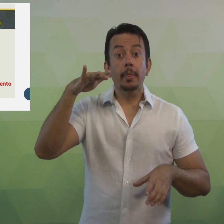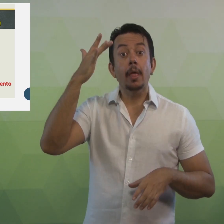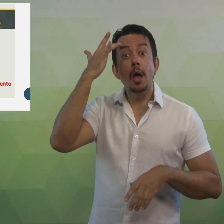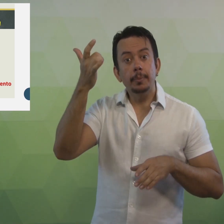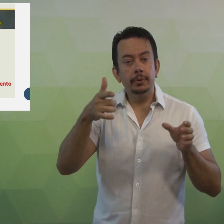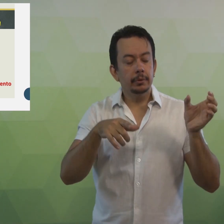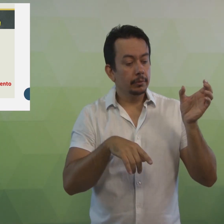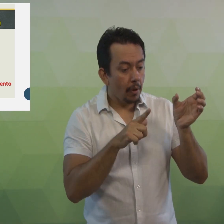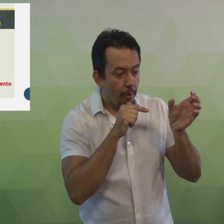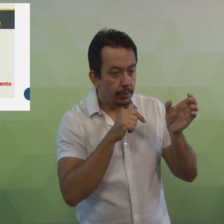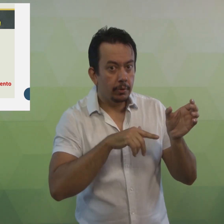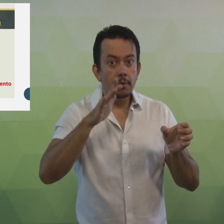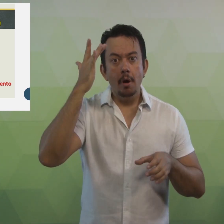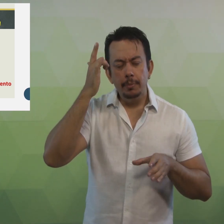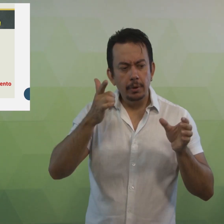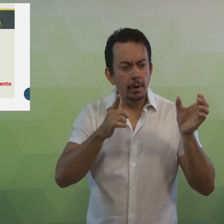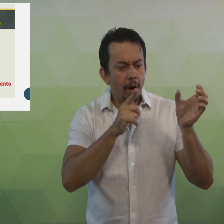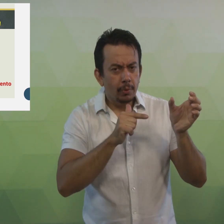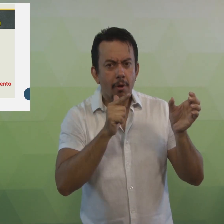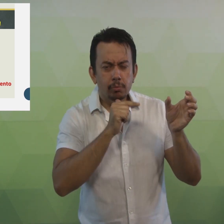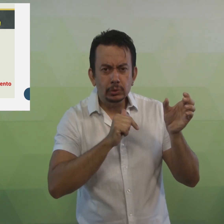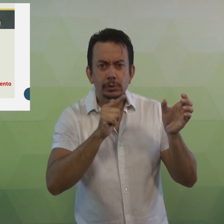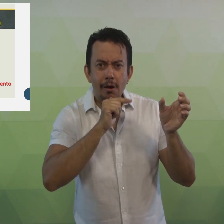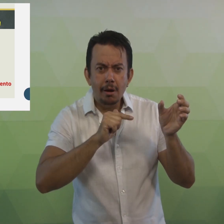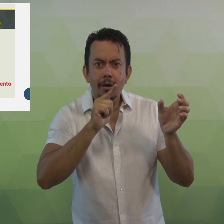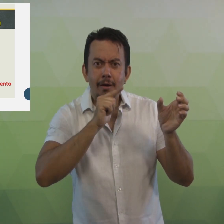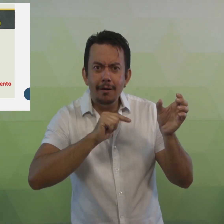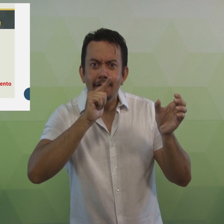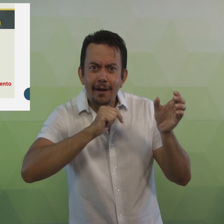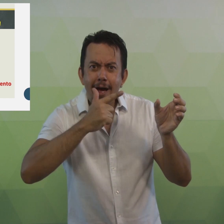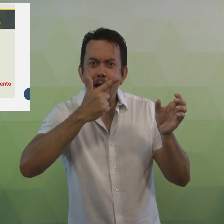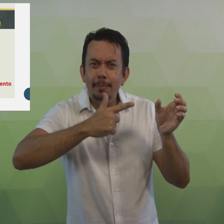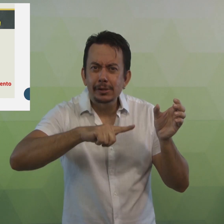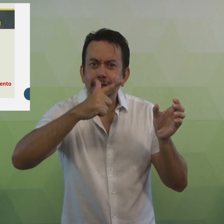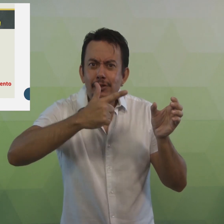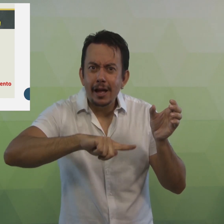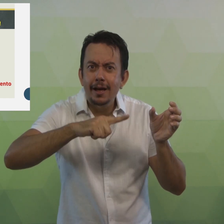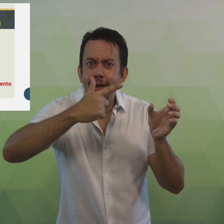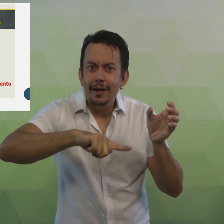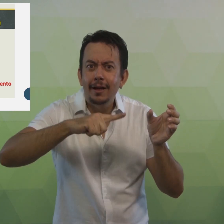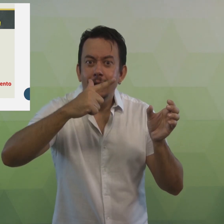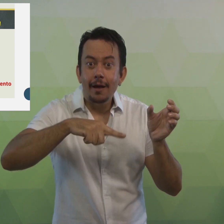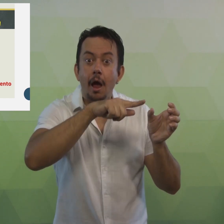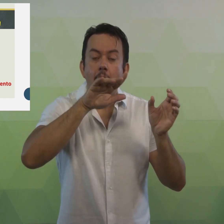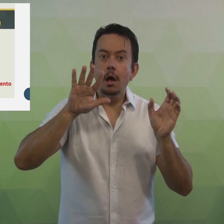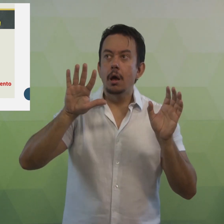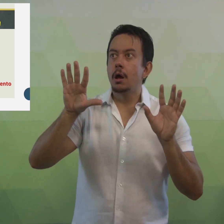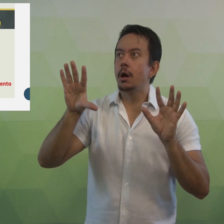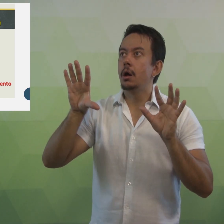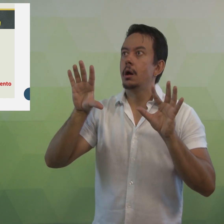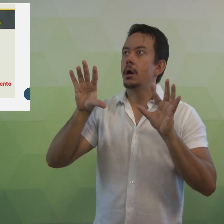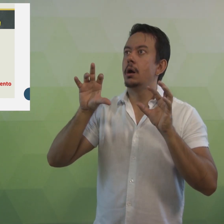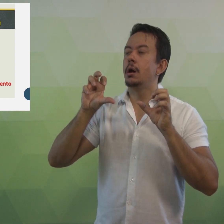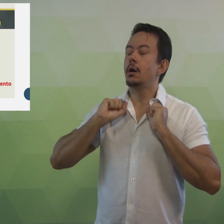Amanhã a mamãe torna a perguntar: você quer água? Aceita água? Então, aquela repetição diária vai fazendo com que a criança